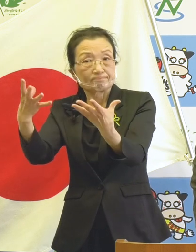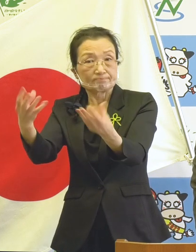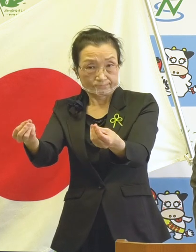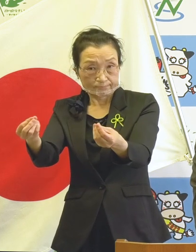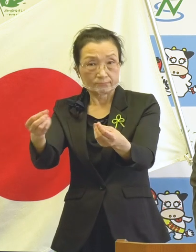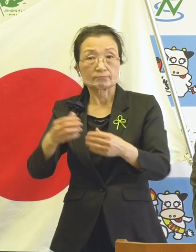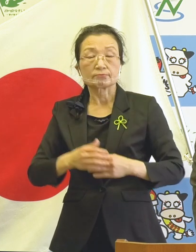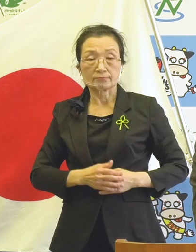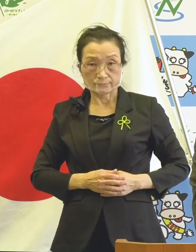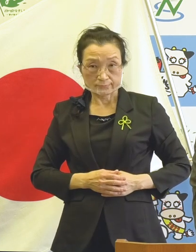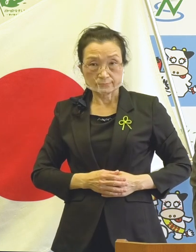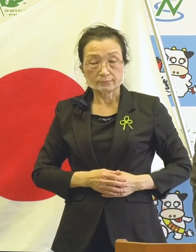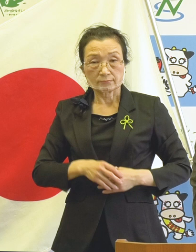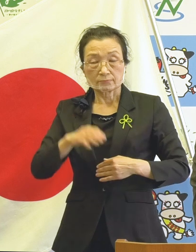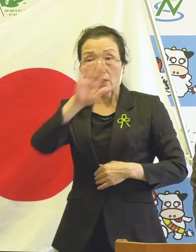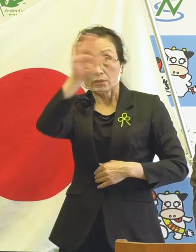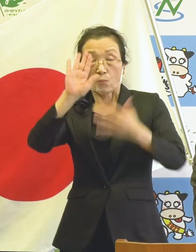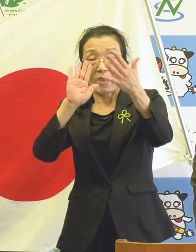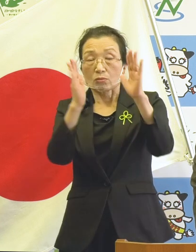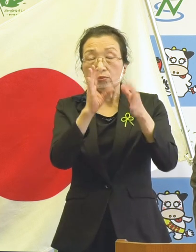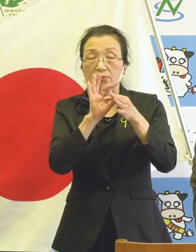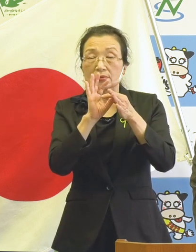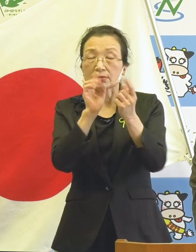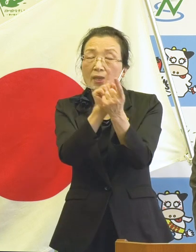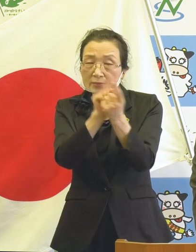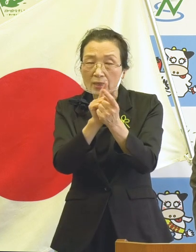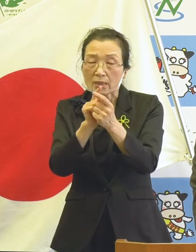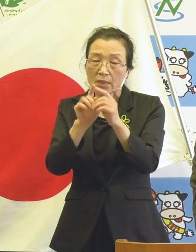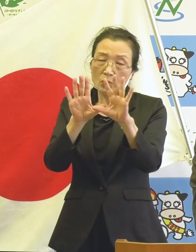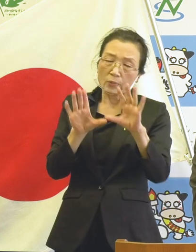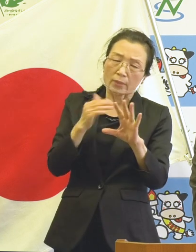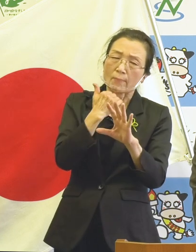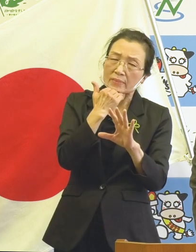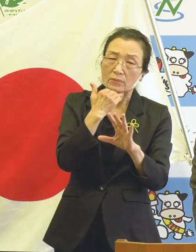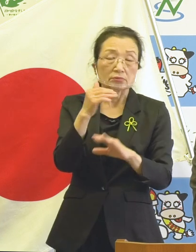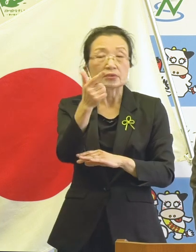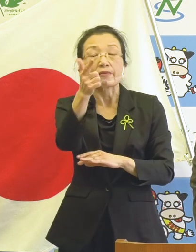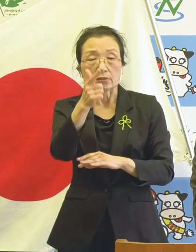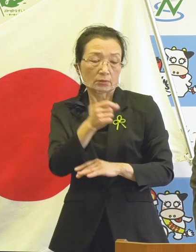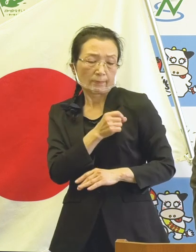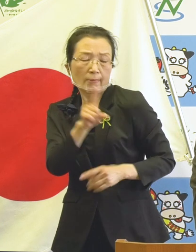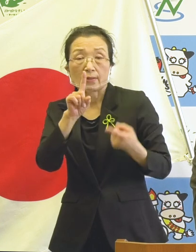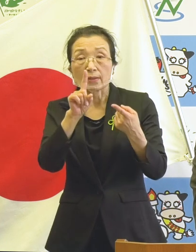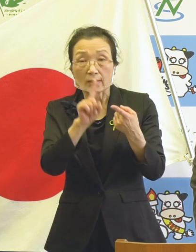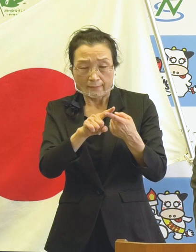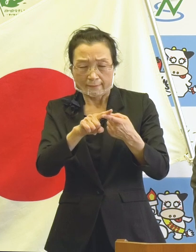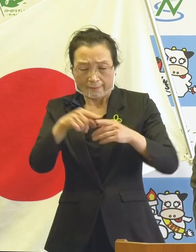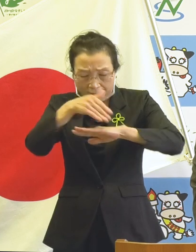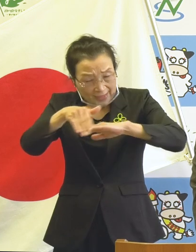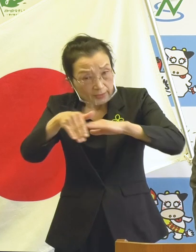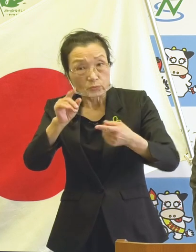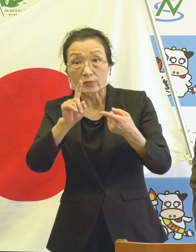。気候変動に対して受け身ではなくて、自発的に戦略的にです